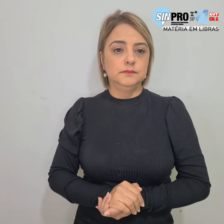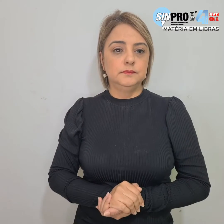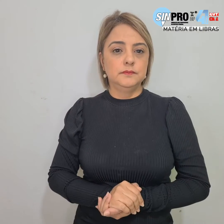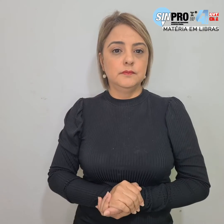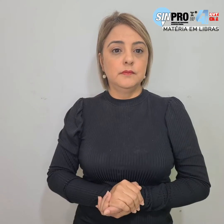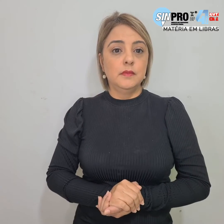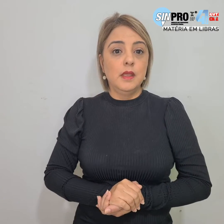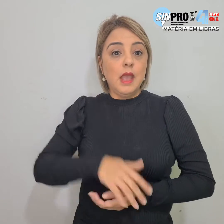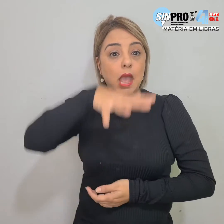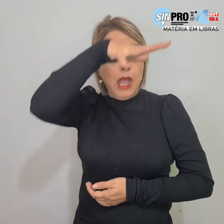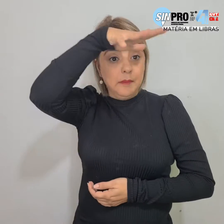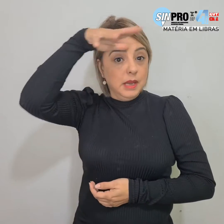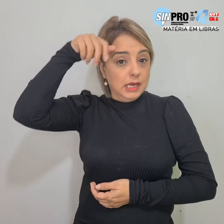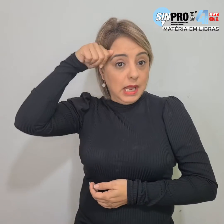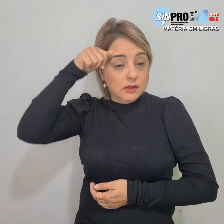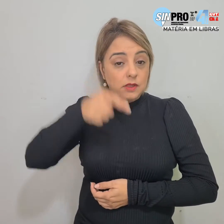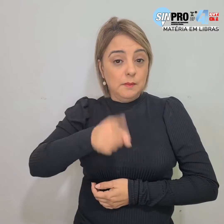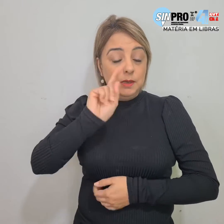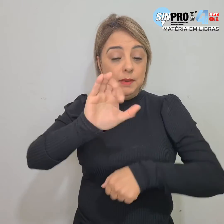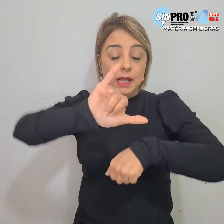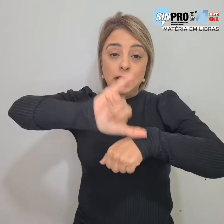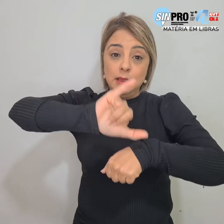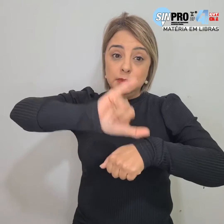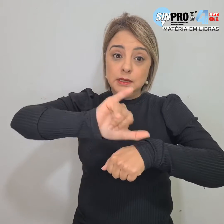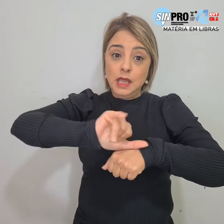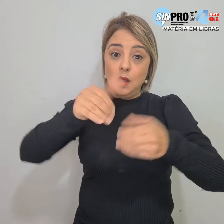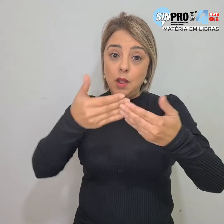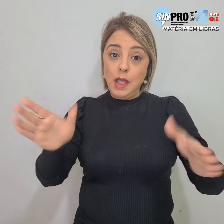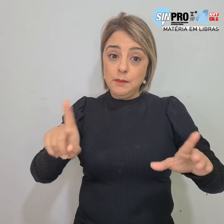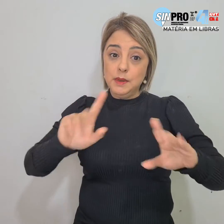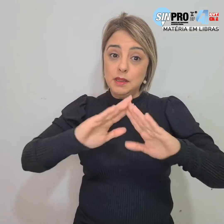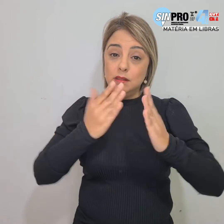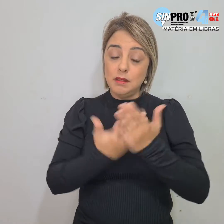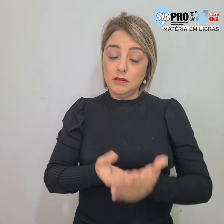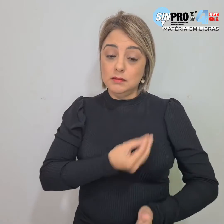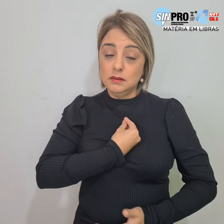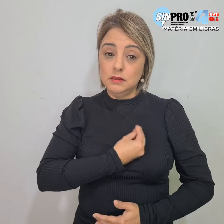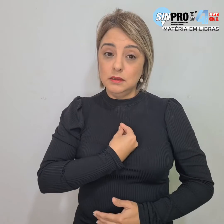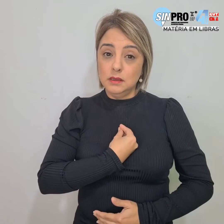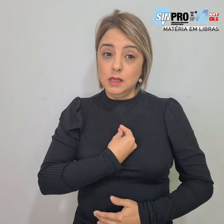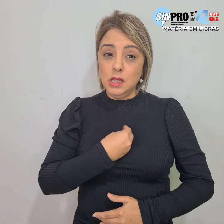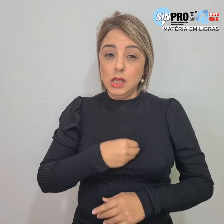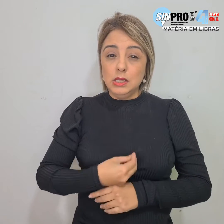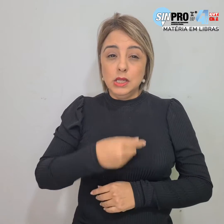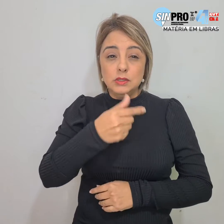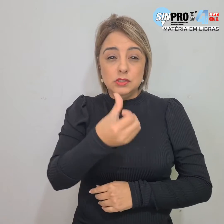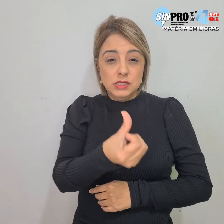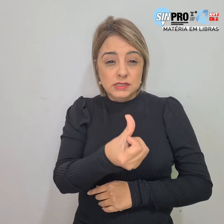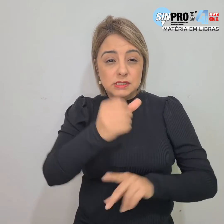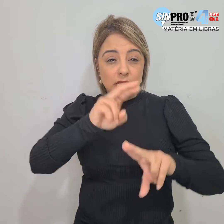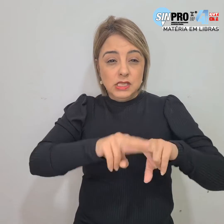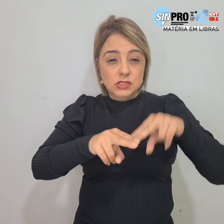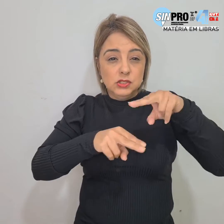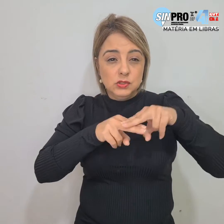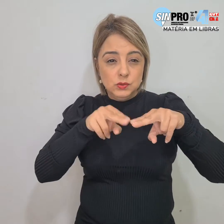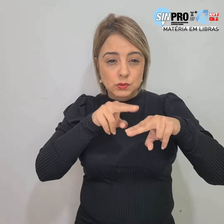primeira capital do país a permitir a retomada das aulas presenciais desde o dia 6 de julho. Segundo o Sindicato